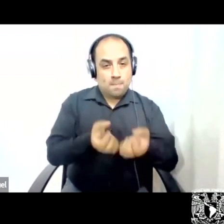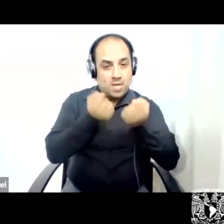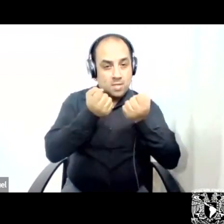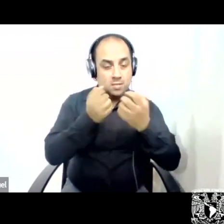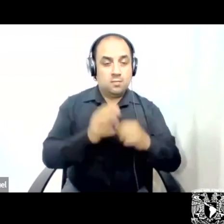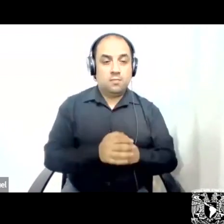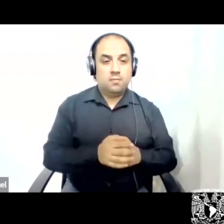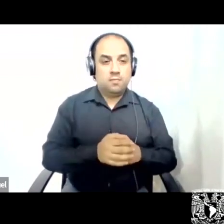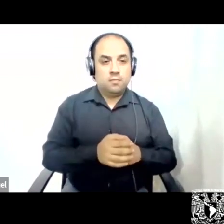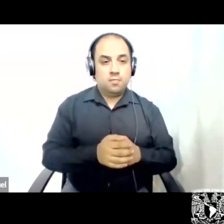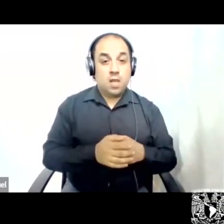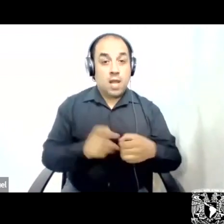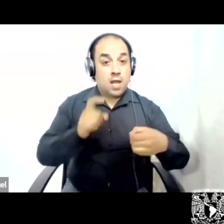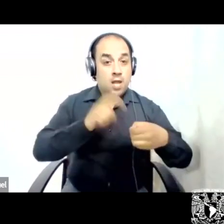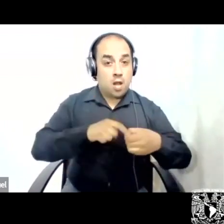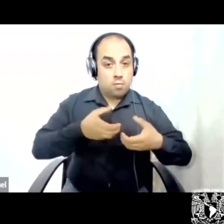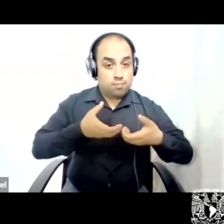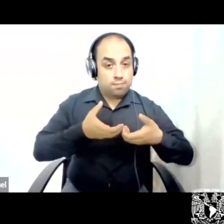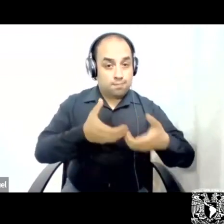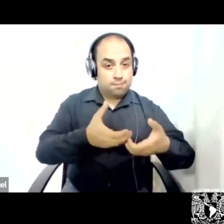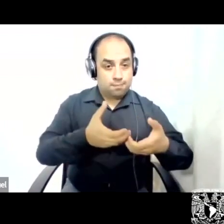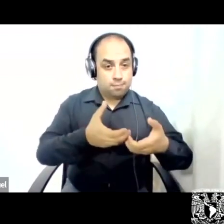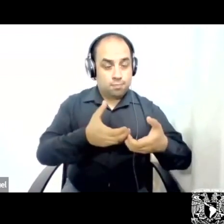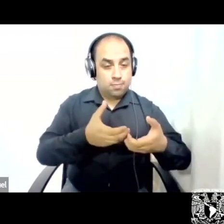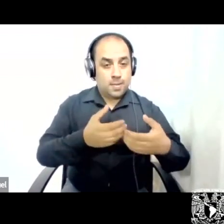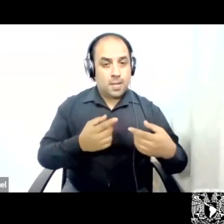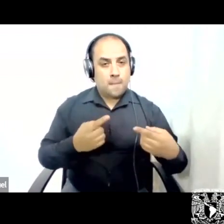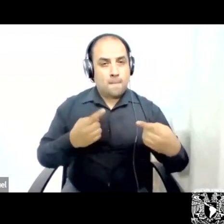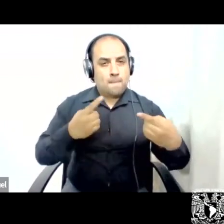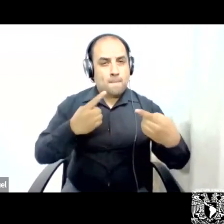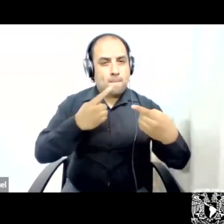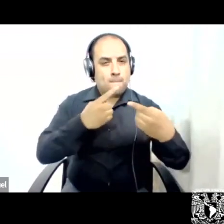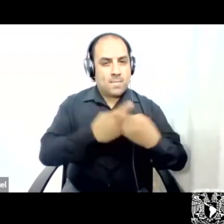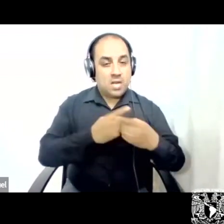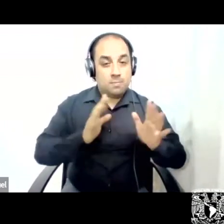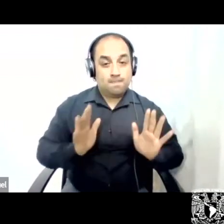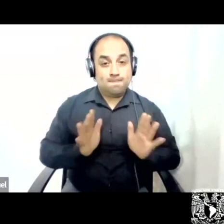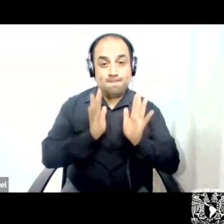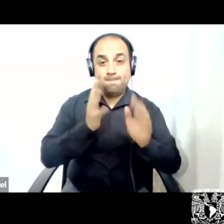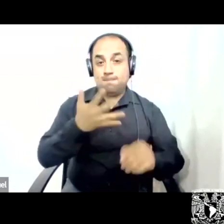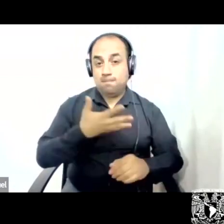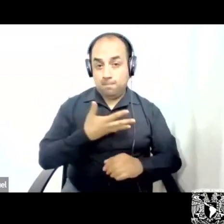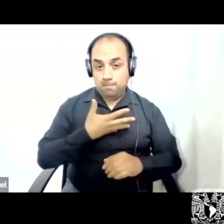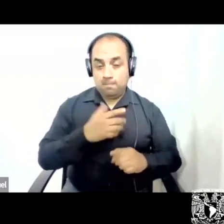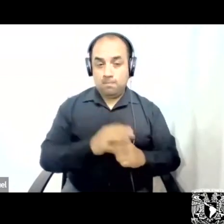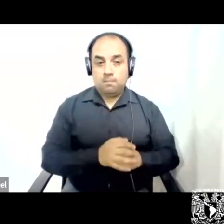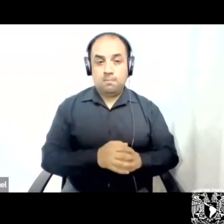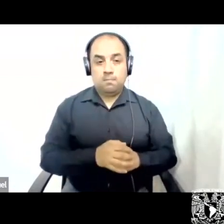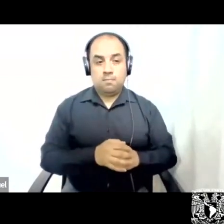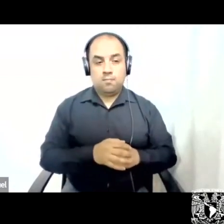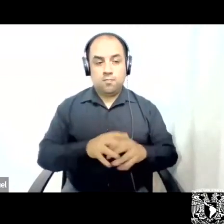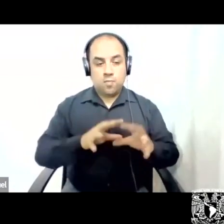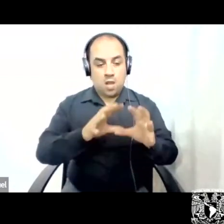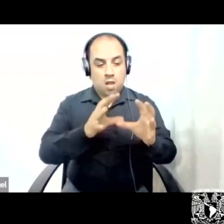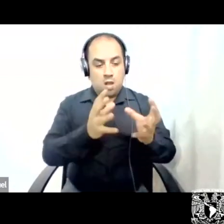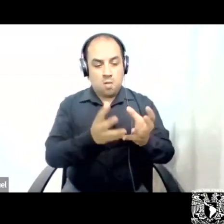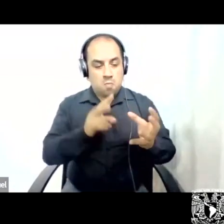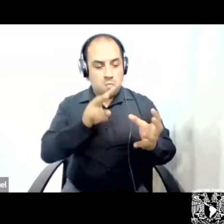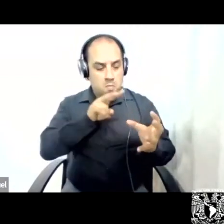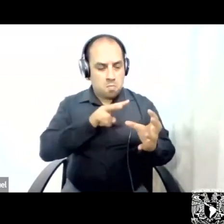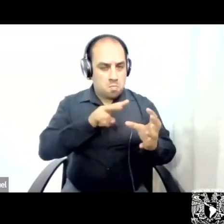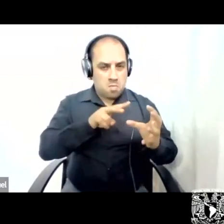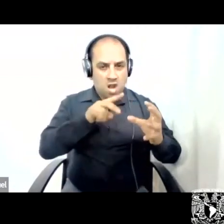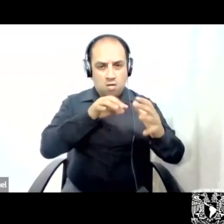en el lager era, por el contrario, un choque por la sorpresa que suponía. El mundo en el que uno se veía precipitado